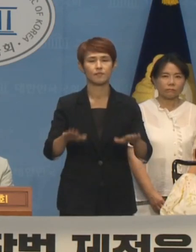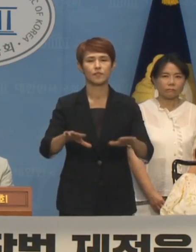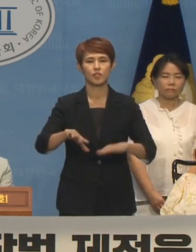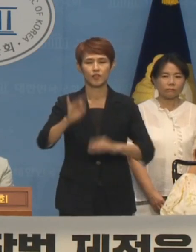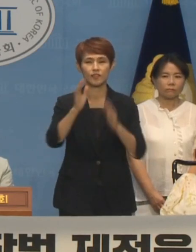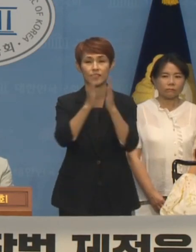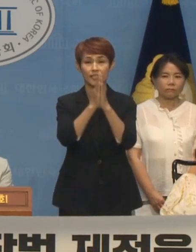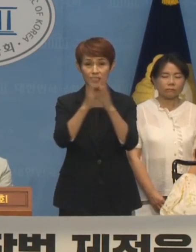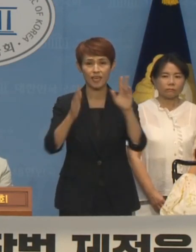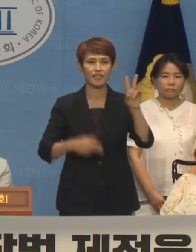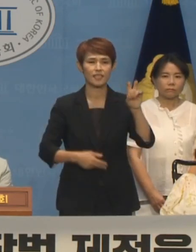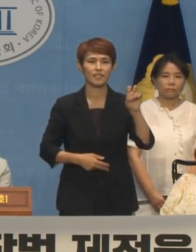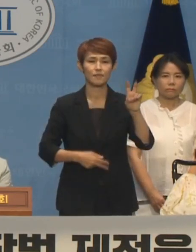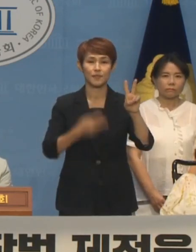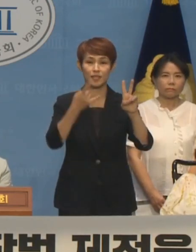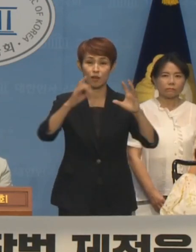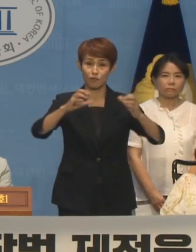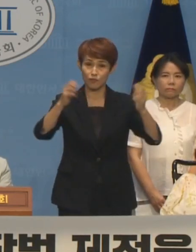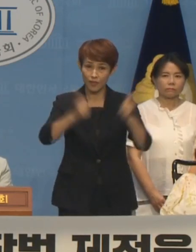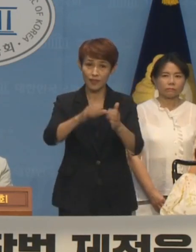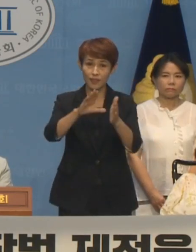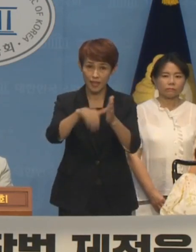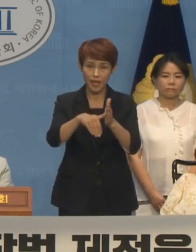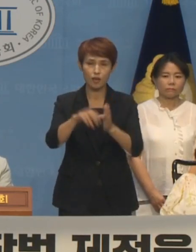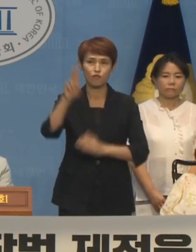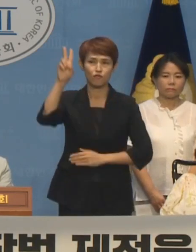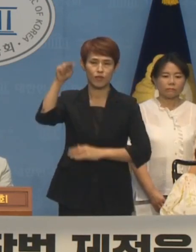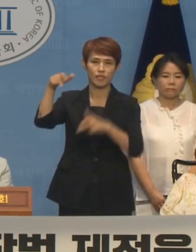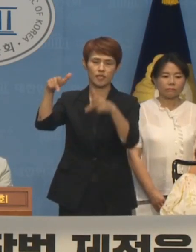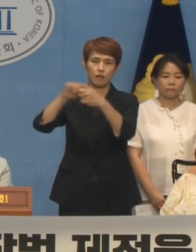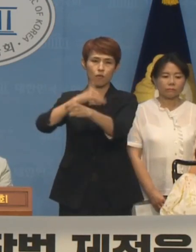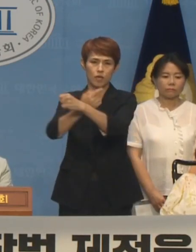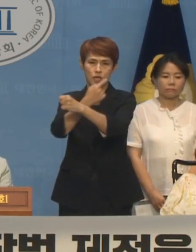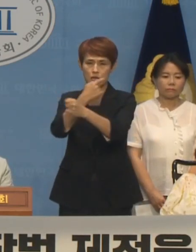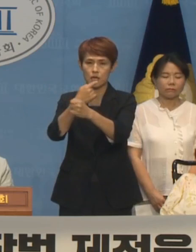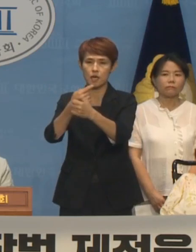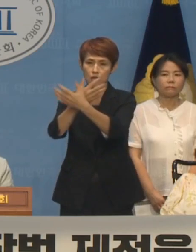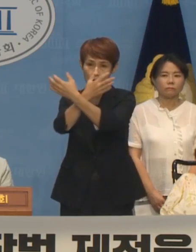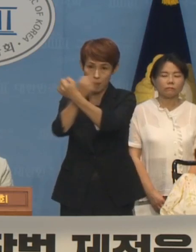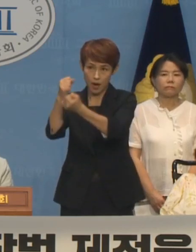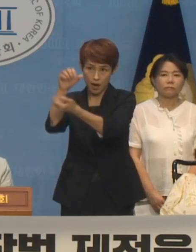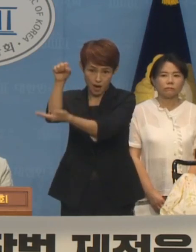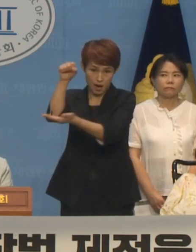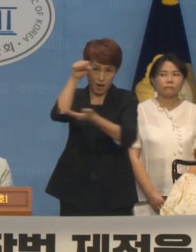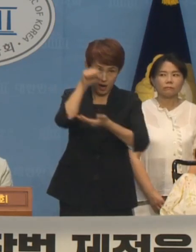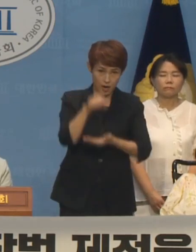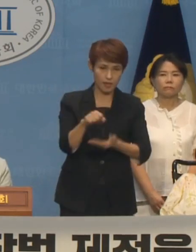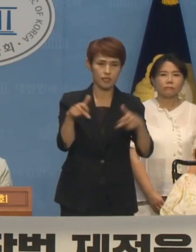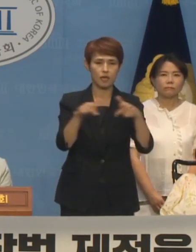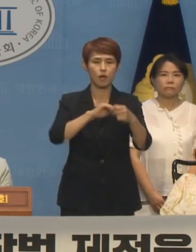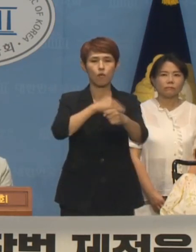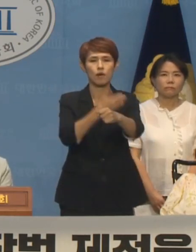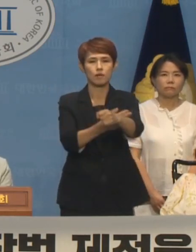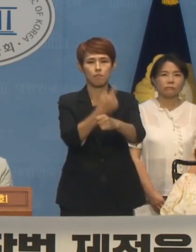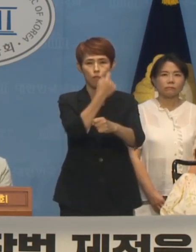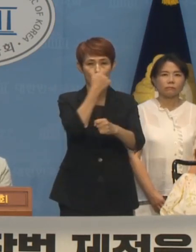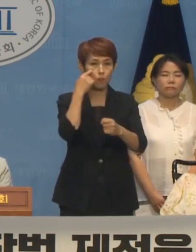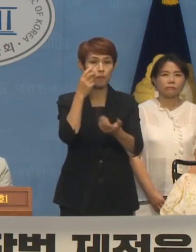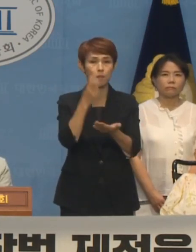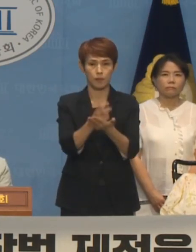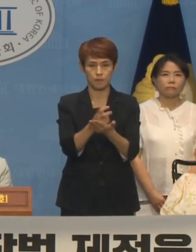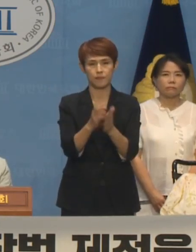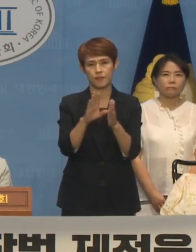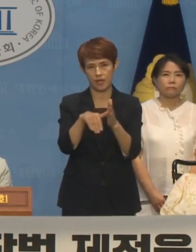첫발을 내디딘 22대 국회에서 유엔 장애인 권리협약에 기반한 장애인 권리보장법의 시대로,